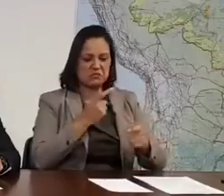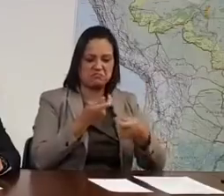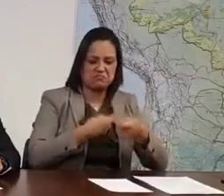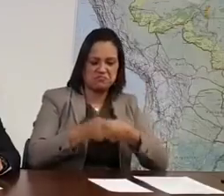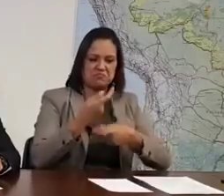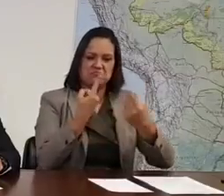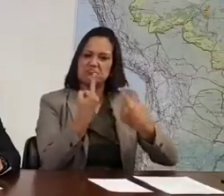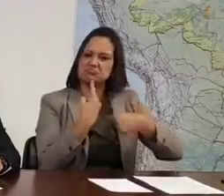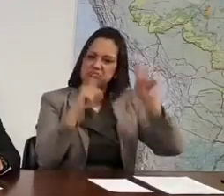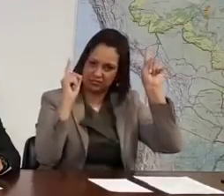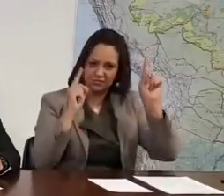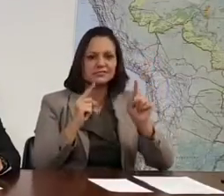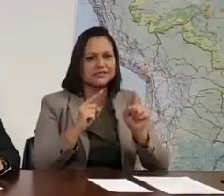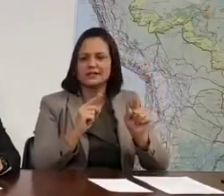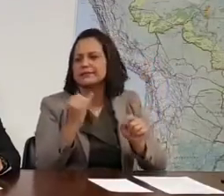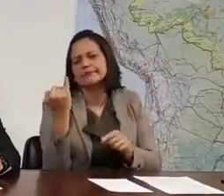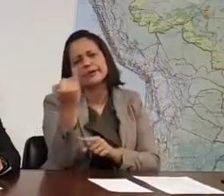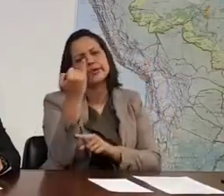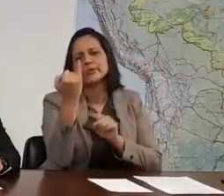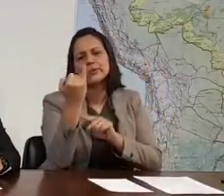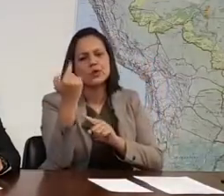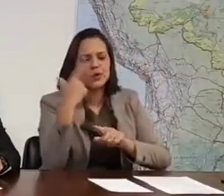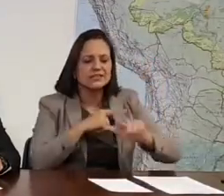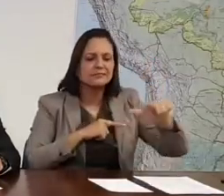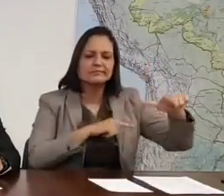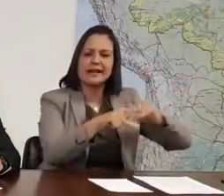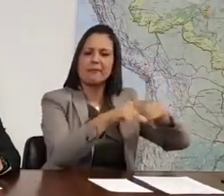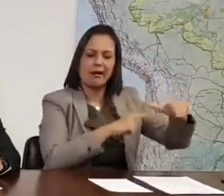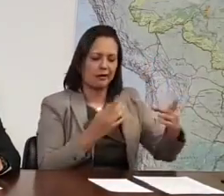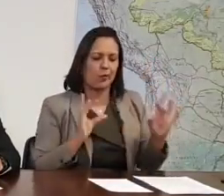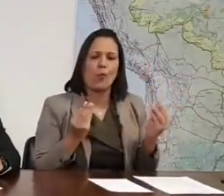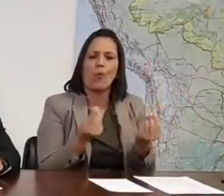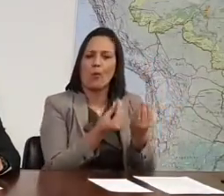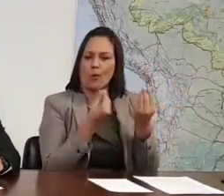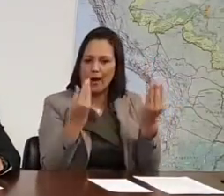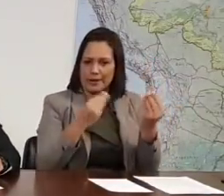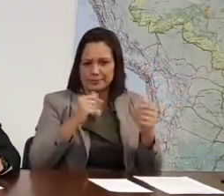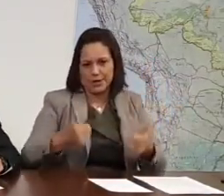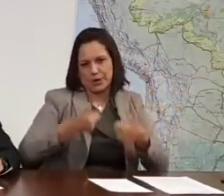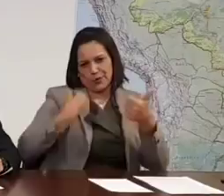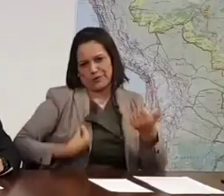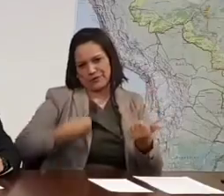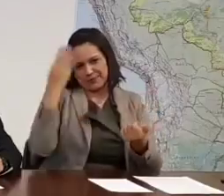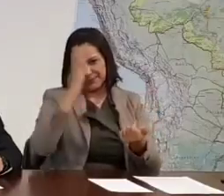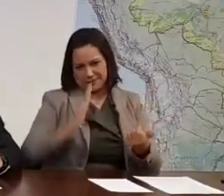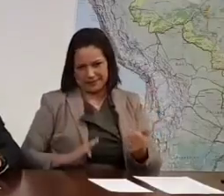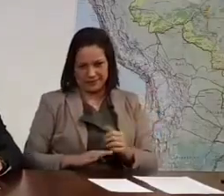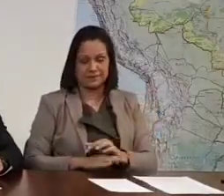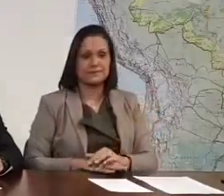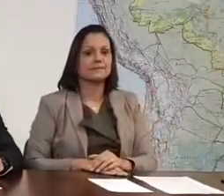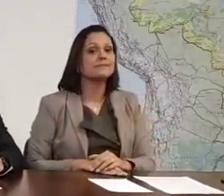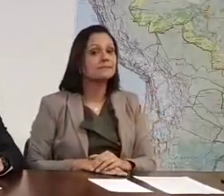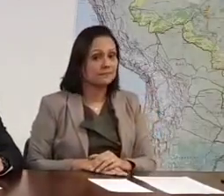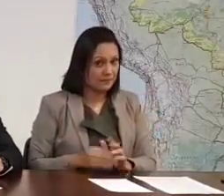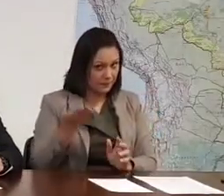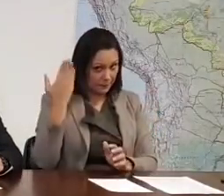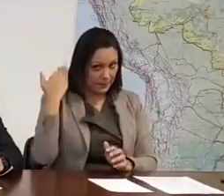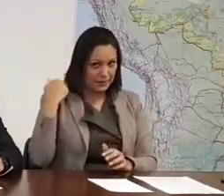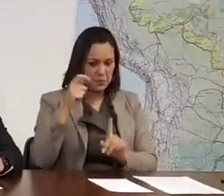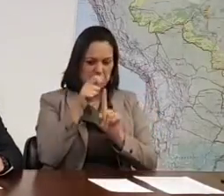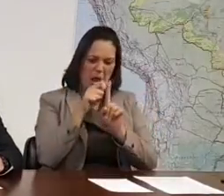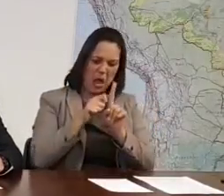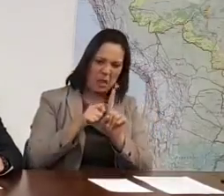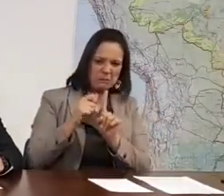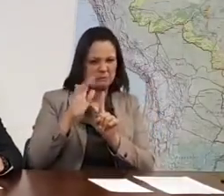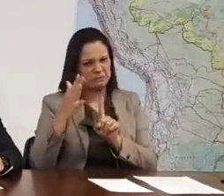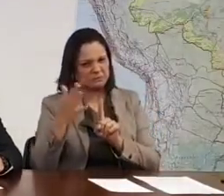que é mais importante, né? Vai trazer empregos de qualidade e melhorar a vida dos brasileiros. Nossa viagem aos Estados Unidos, há um mês e pouco,